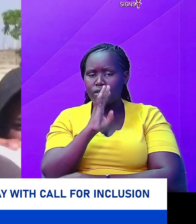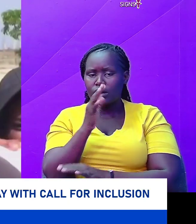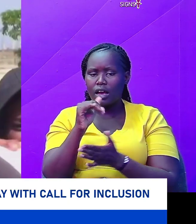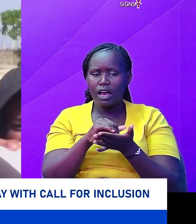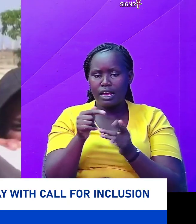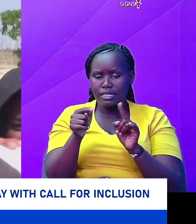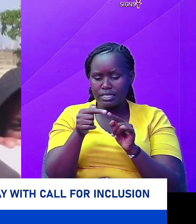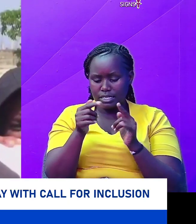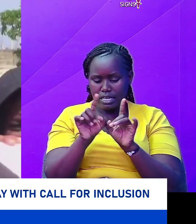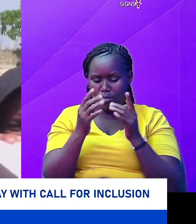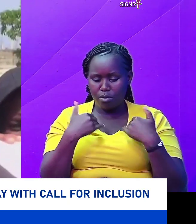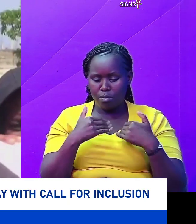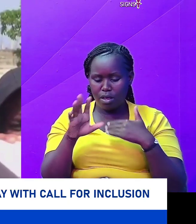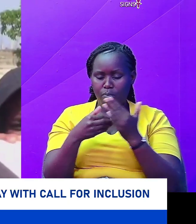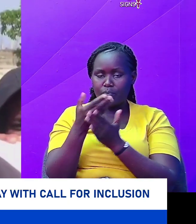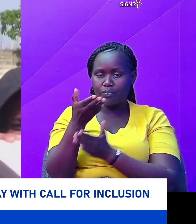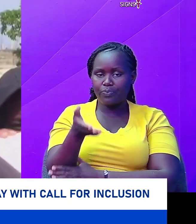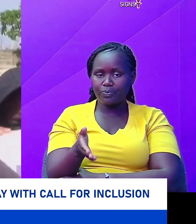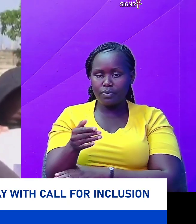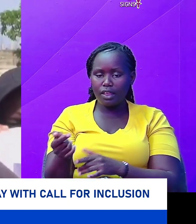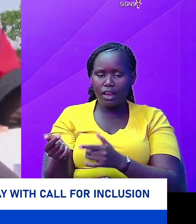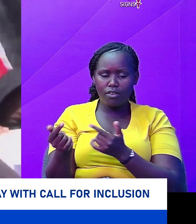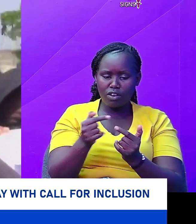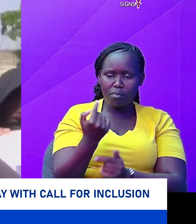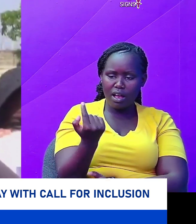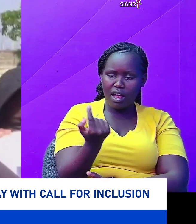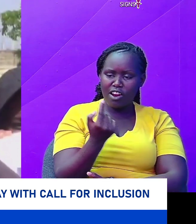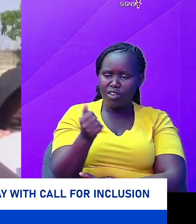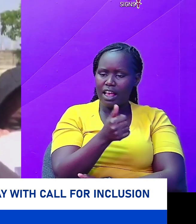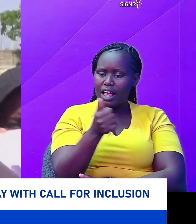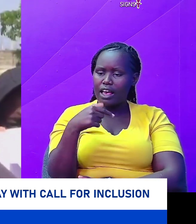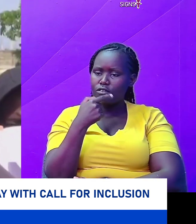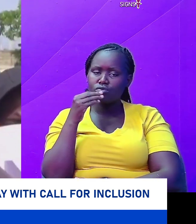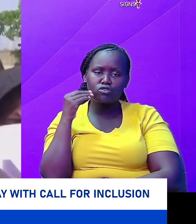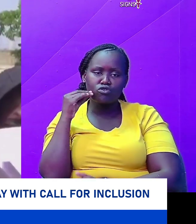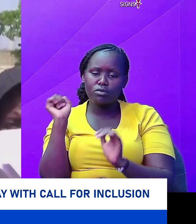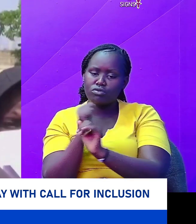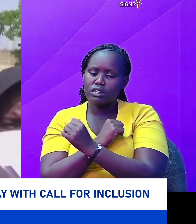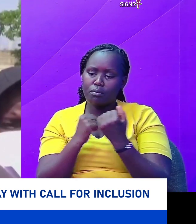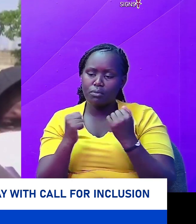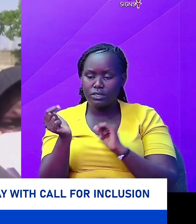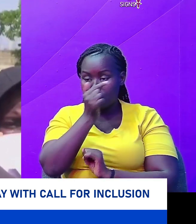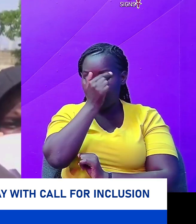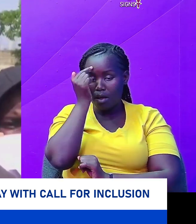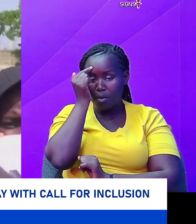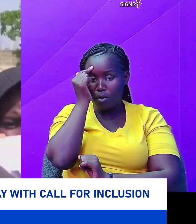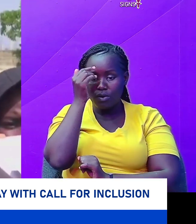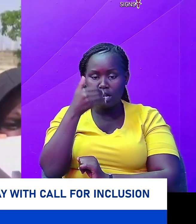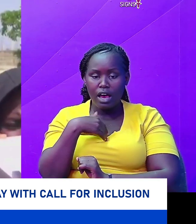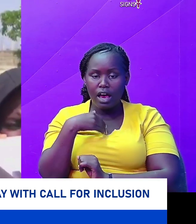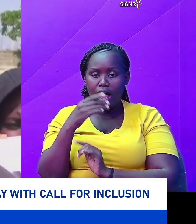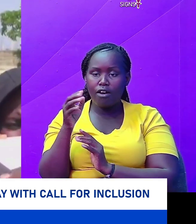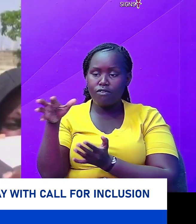kama mimi nimefika hapa, nimekuja kivyangu, wale wengine ambao wamekaa nyumbani hawangeweza kufika kwa sababu hawana